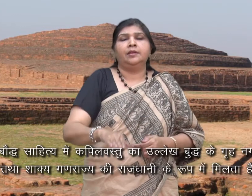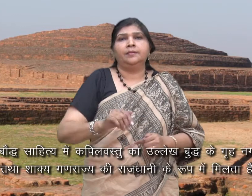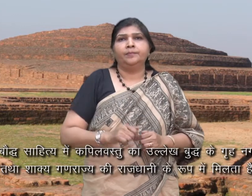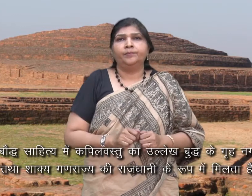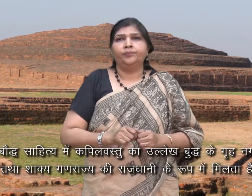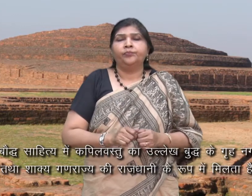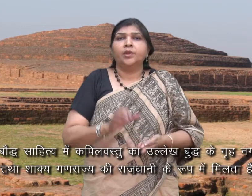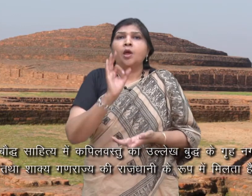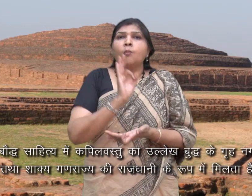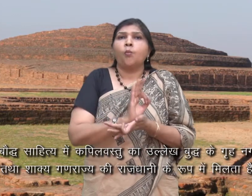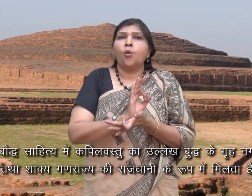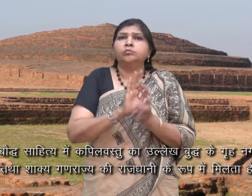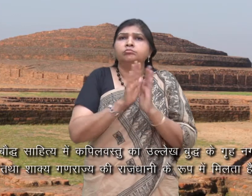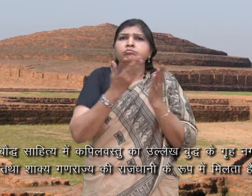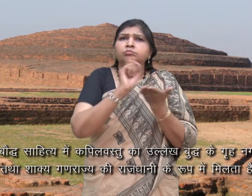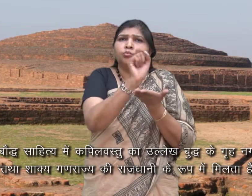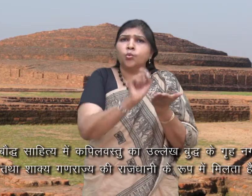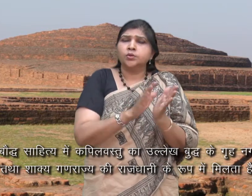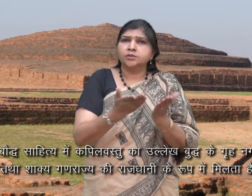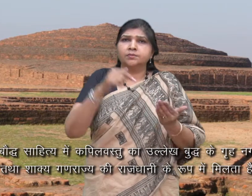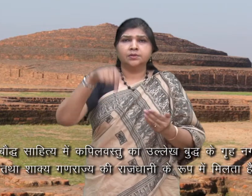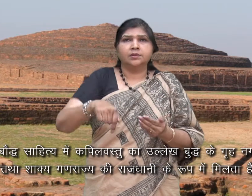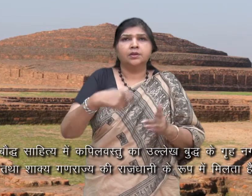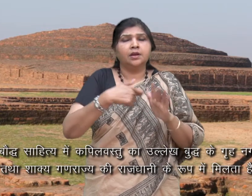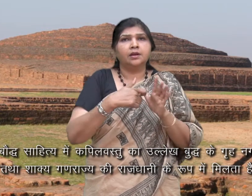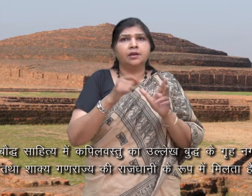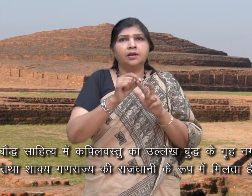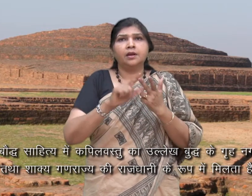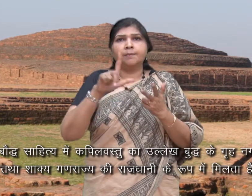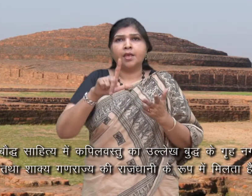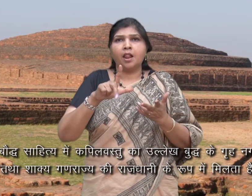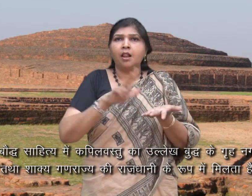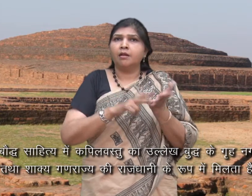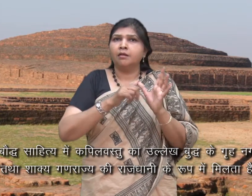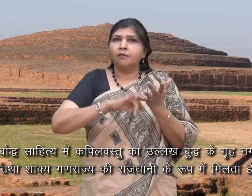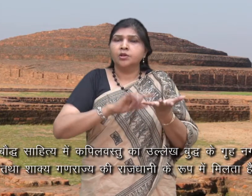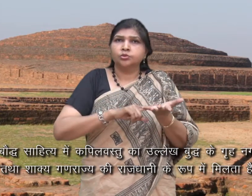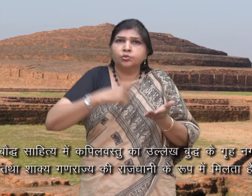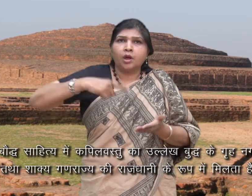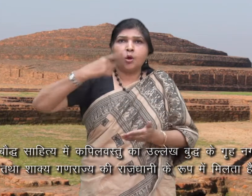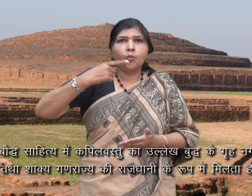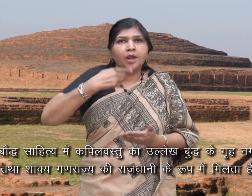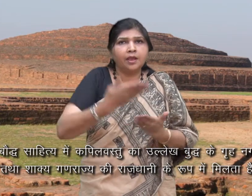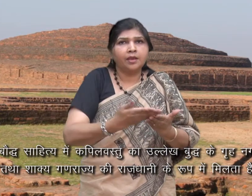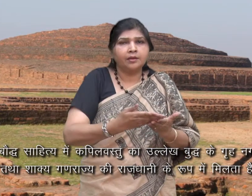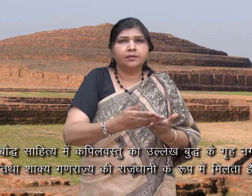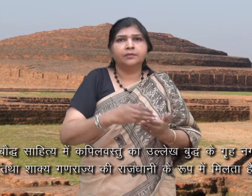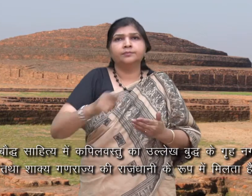बौद्ध साहित्य में कपिलवस्तु का उल्लेख बुद्ध के गृह नगर तथा शाक्य गणराज्य की राजधानी के रूप में मिलता